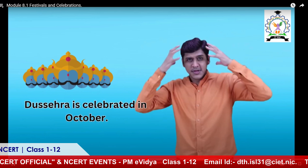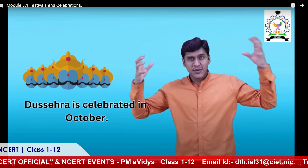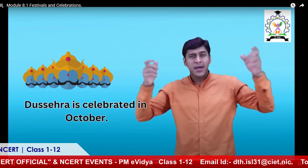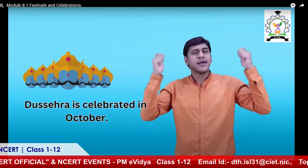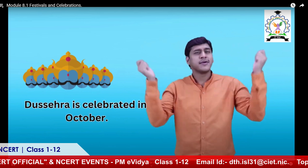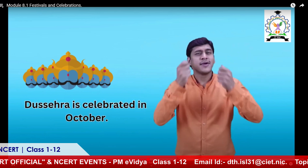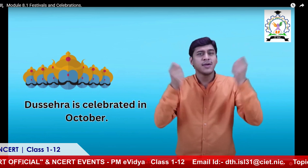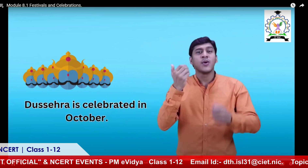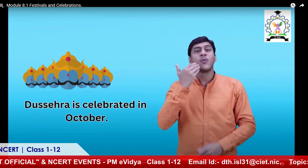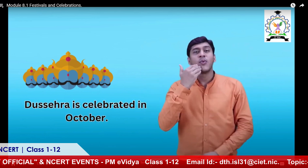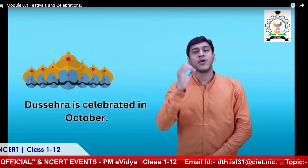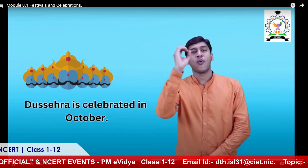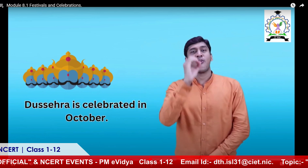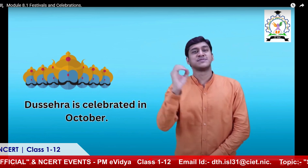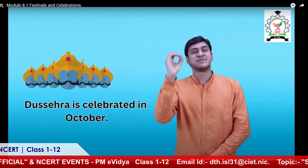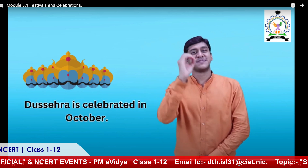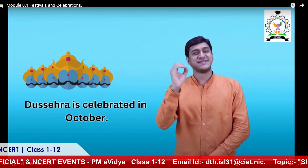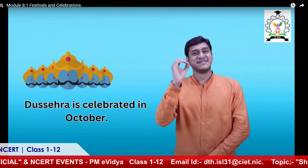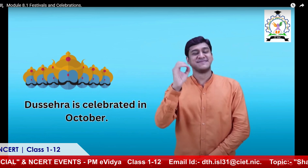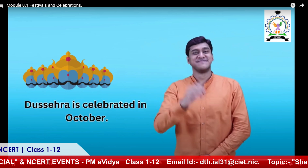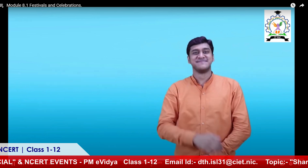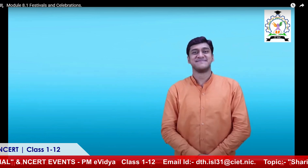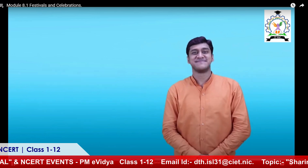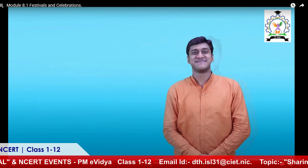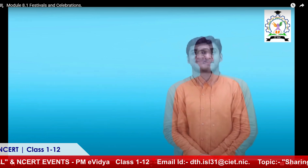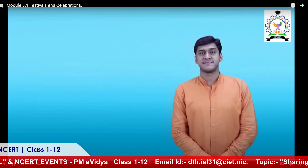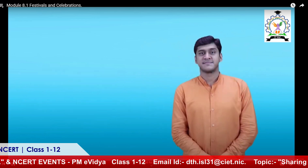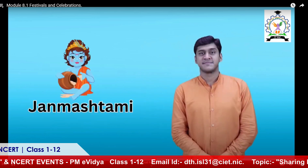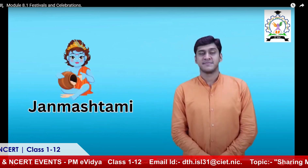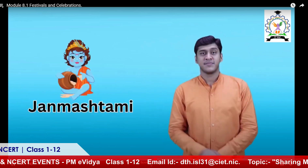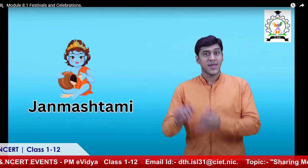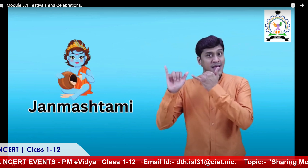दशहरे का पर्व अक्टूबर के महीने में मनाया जाता है।